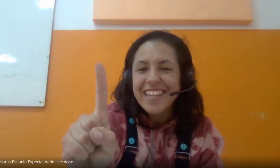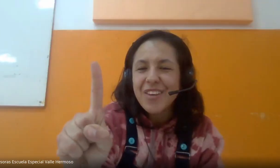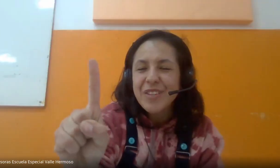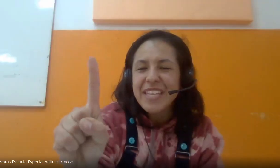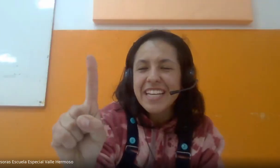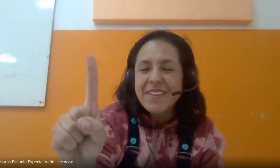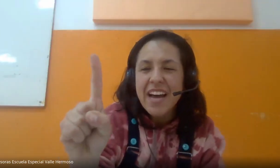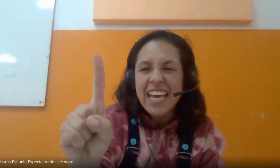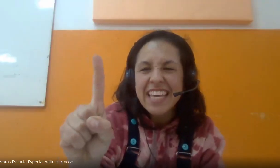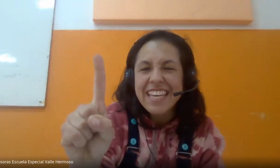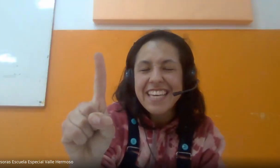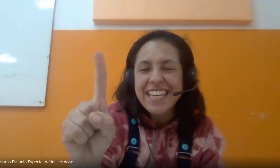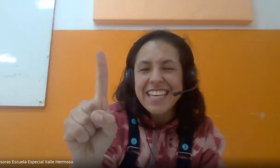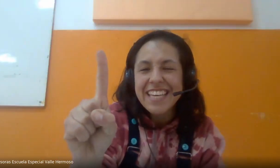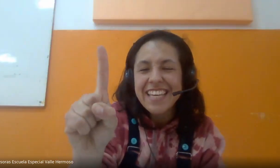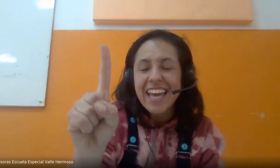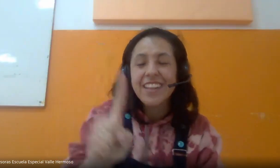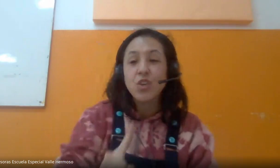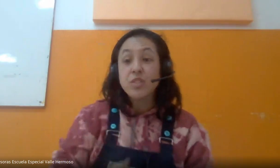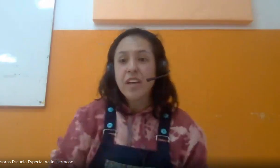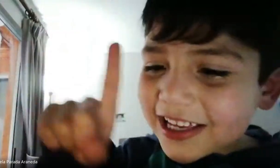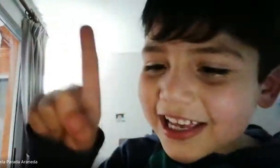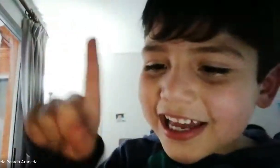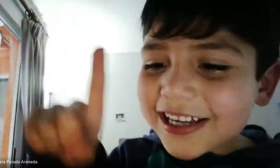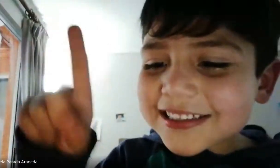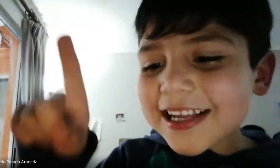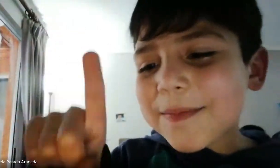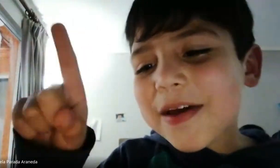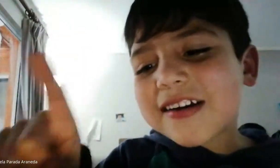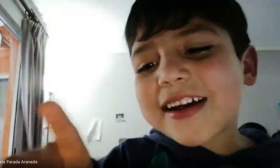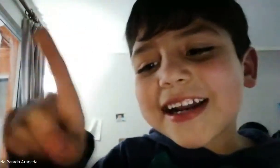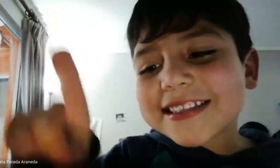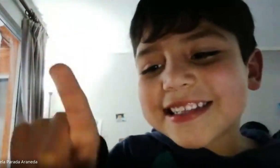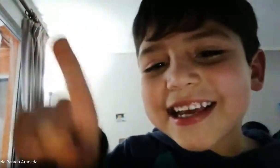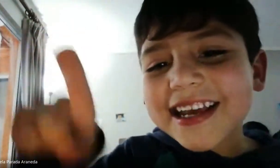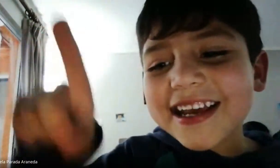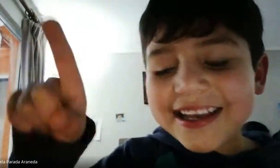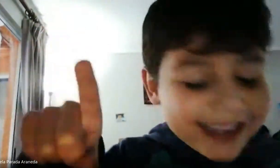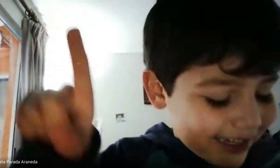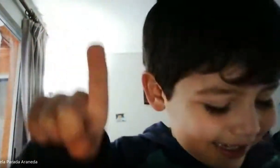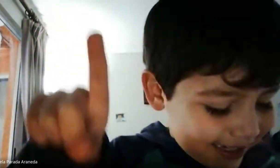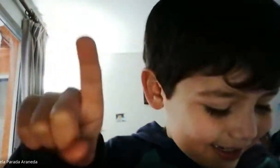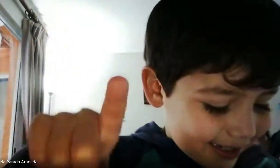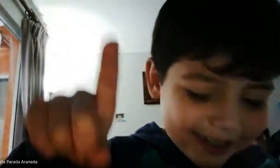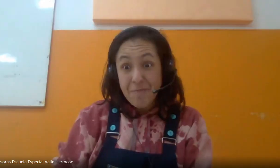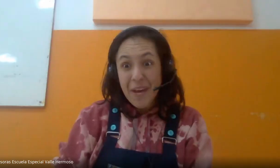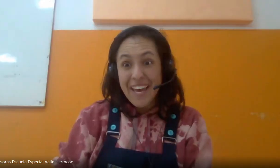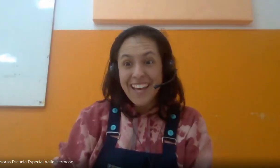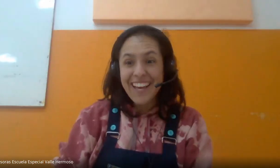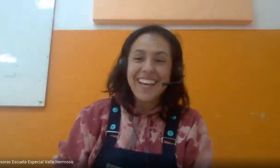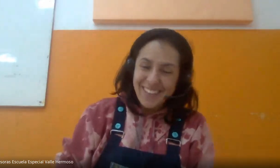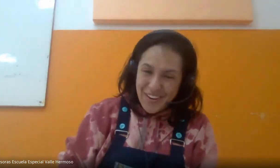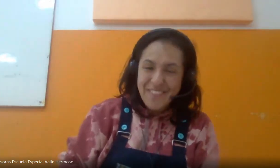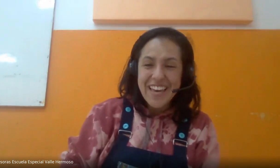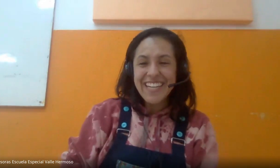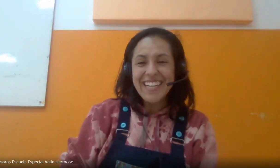Dedo hacia arriba, I. Entonces, a ver. Era así, pero era así. Sí, pues. Muy bien.